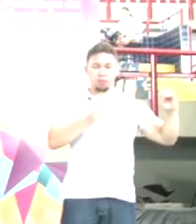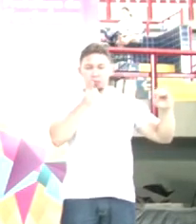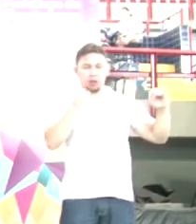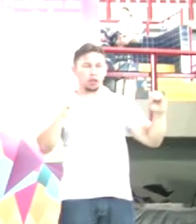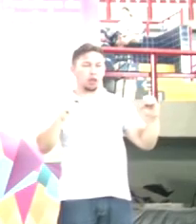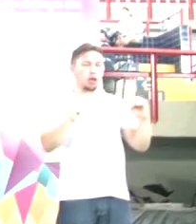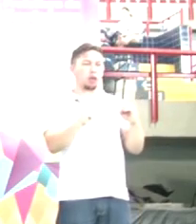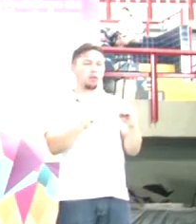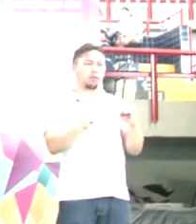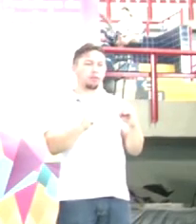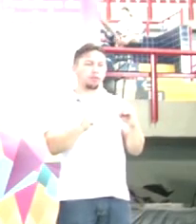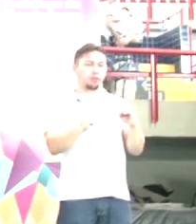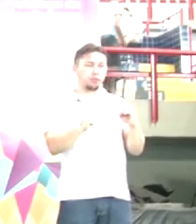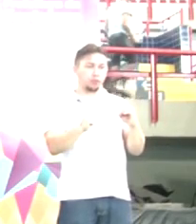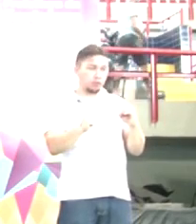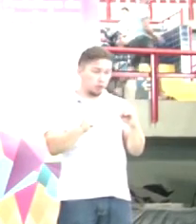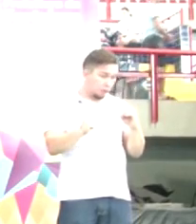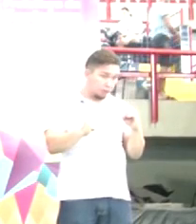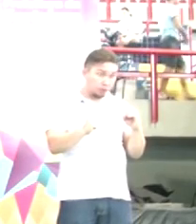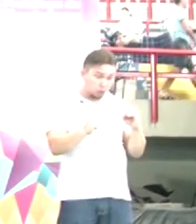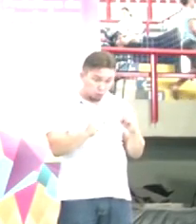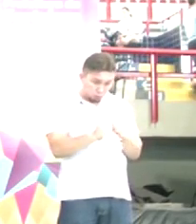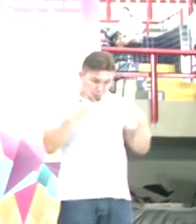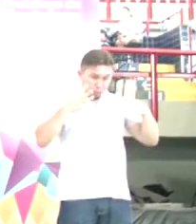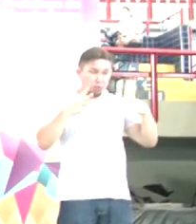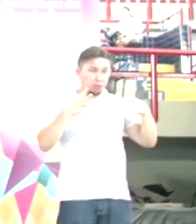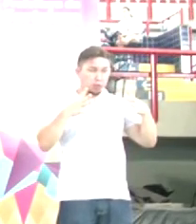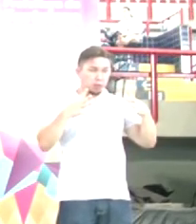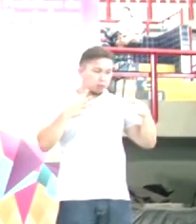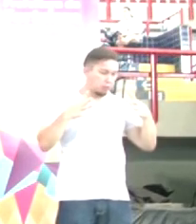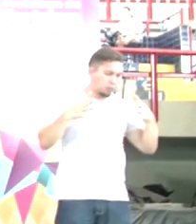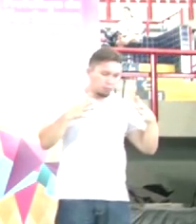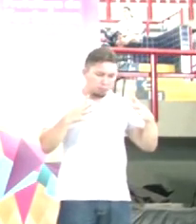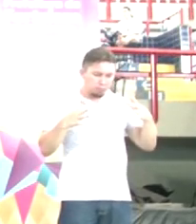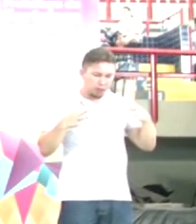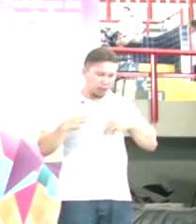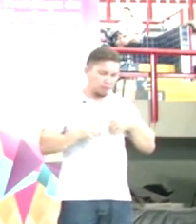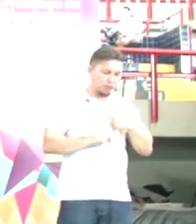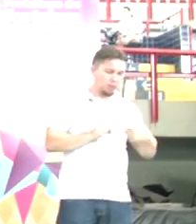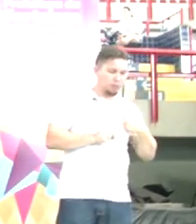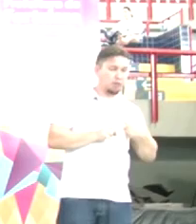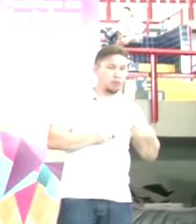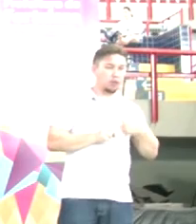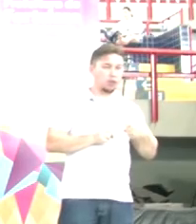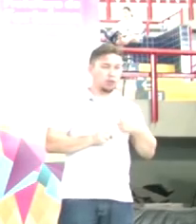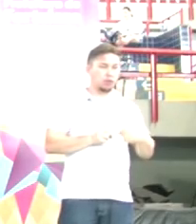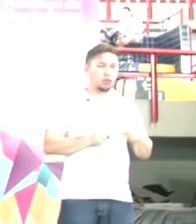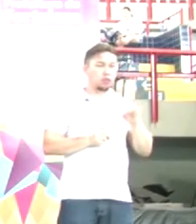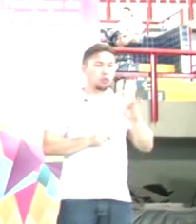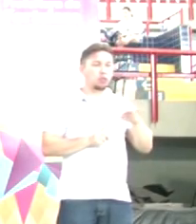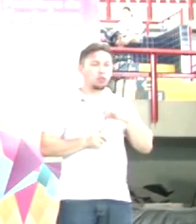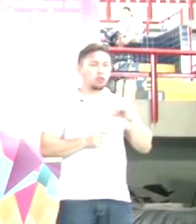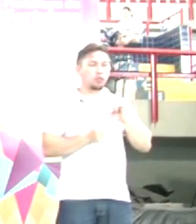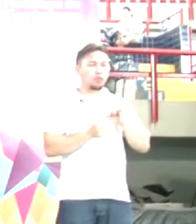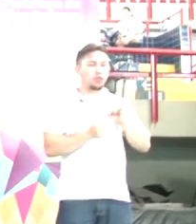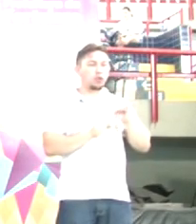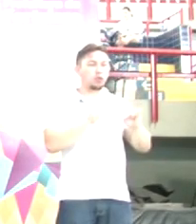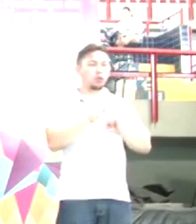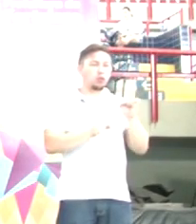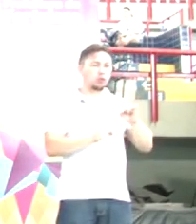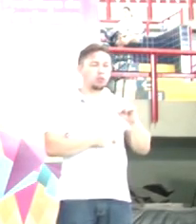água. Porém, se a combustão ela não for completa, você acaba